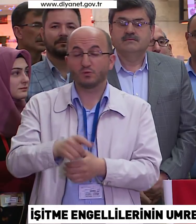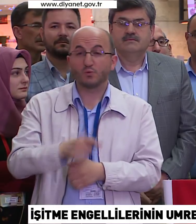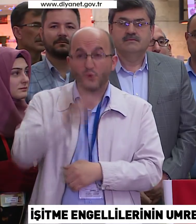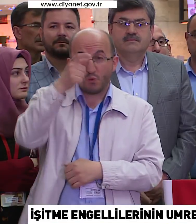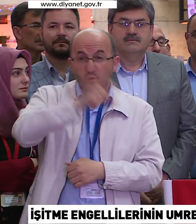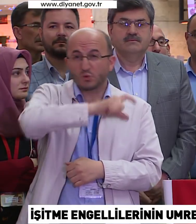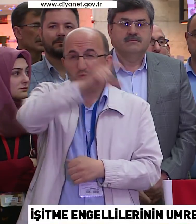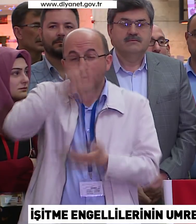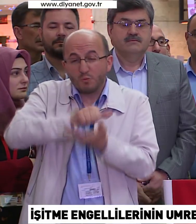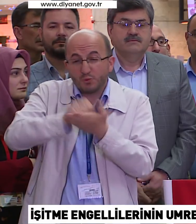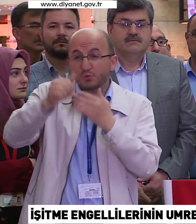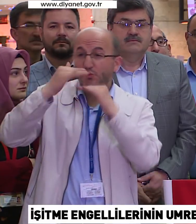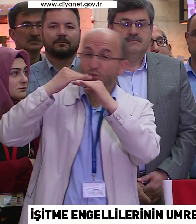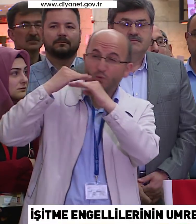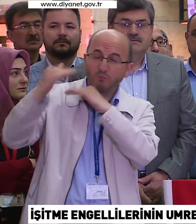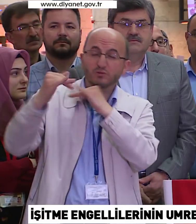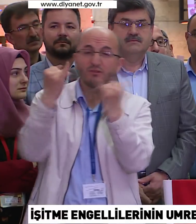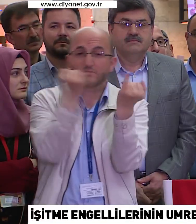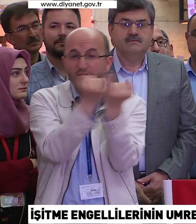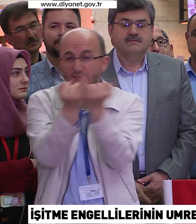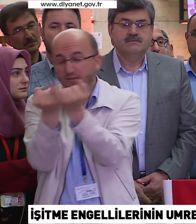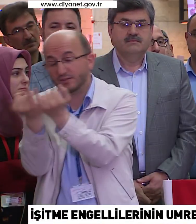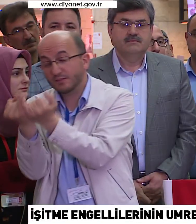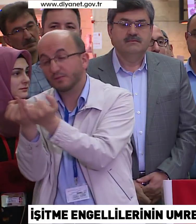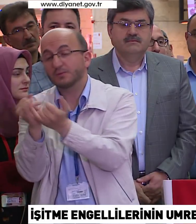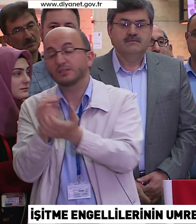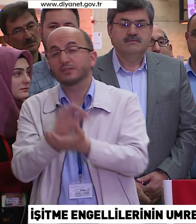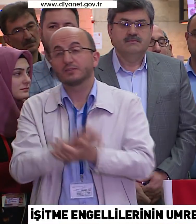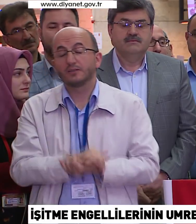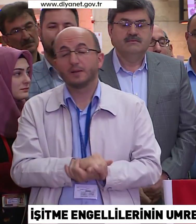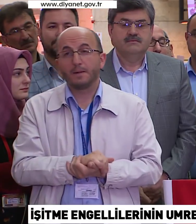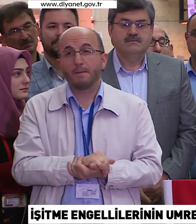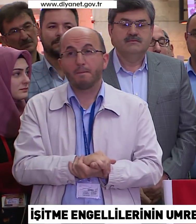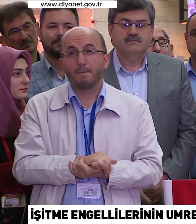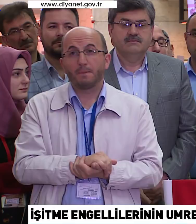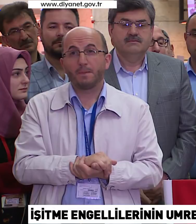bütün toplumumuzun, kardeşlerimizin